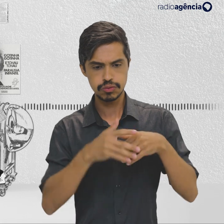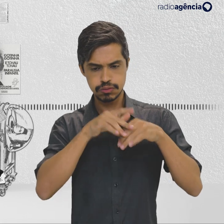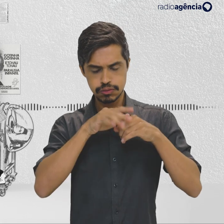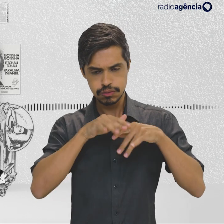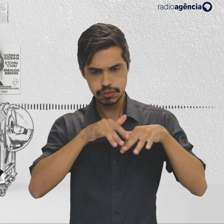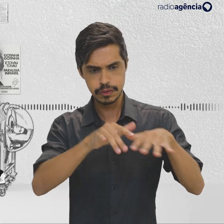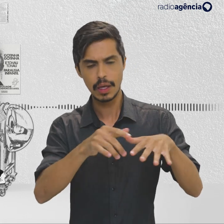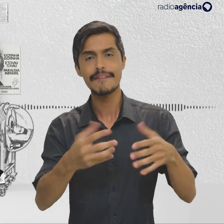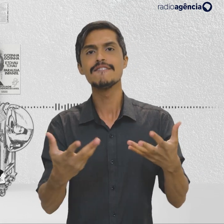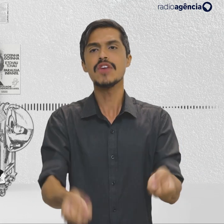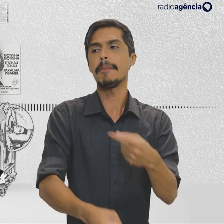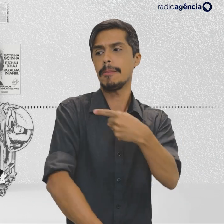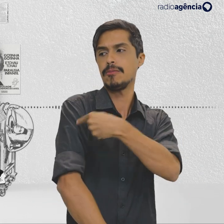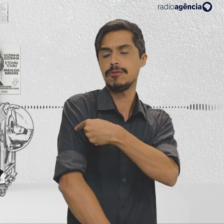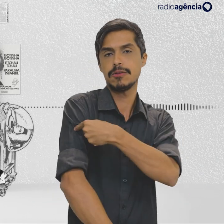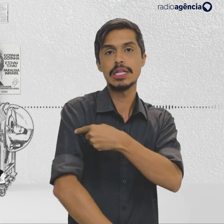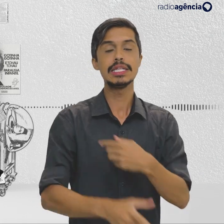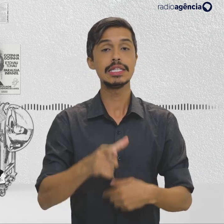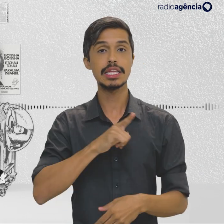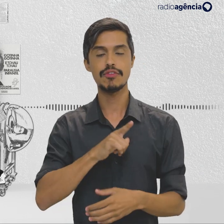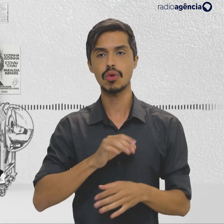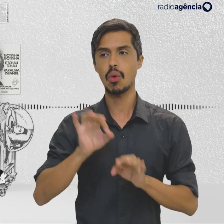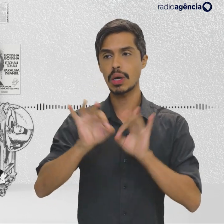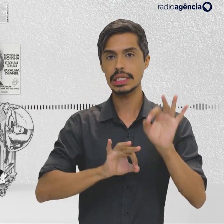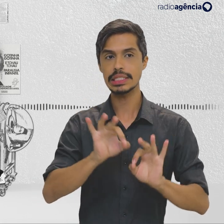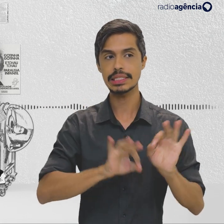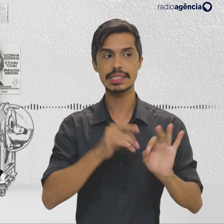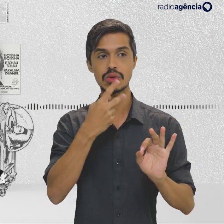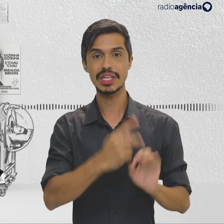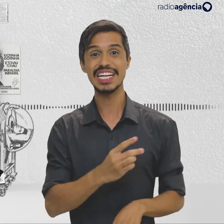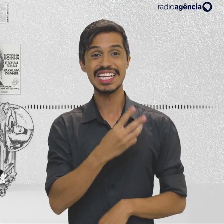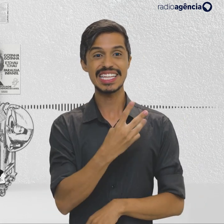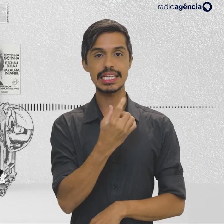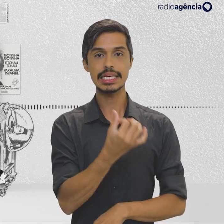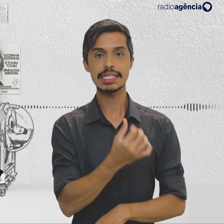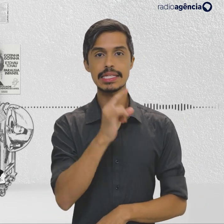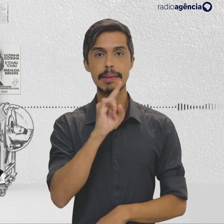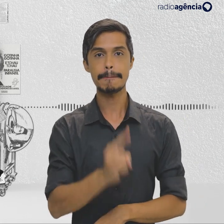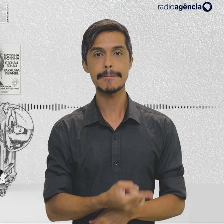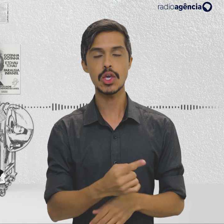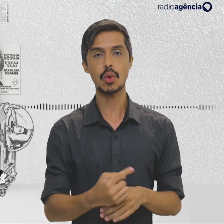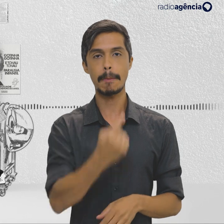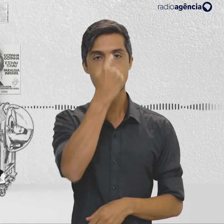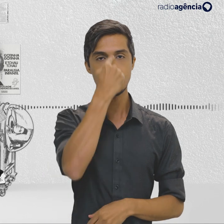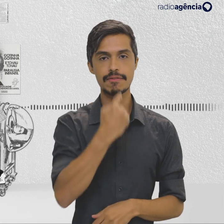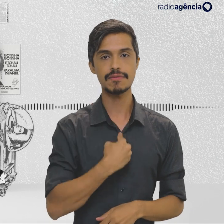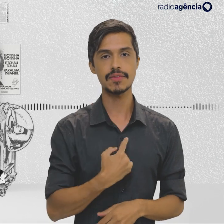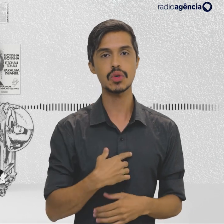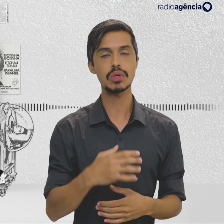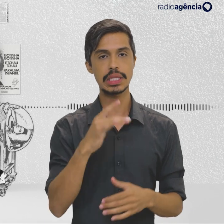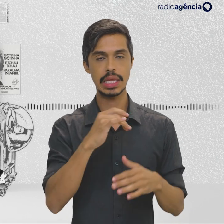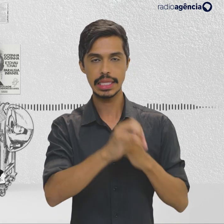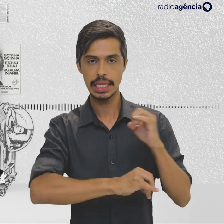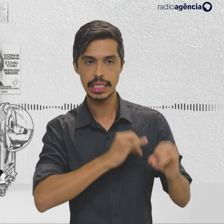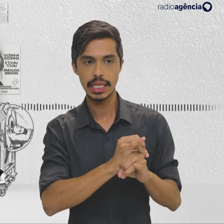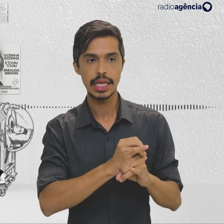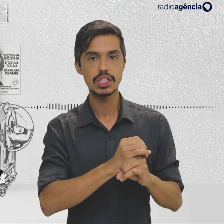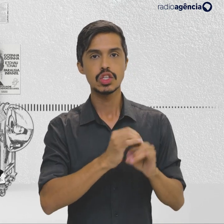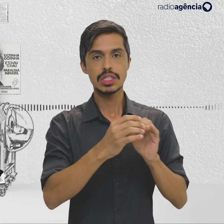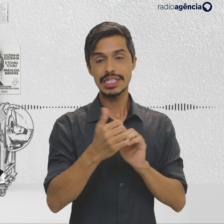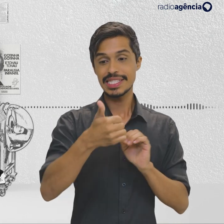lançado em fevereiro houve uma ação coordenada e pelo menos 36000 perfis replicaram mais de